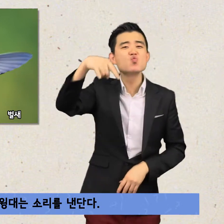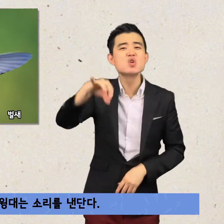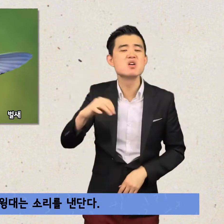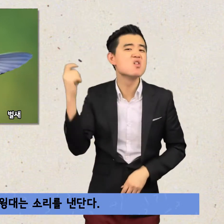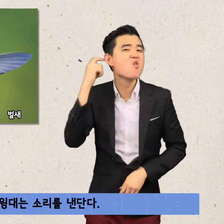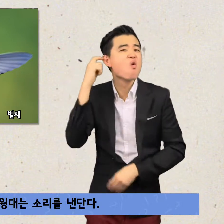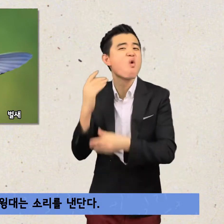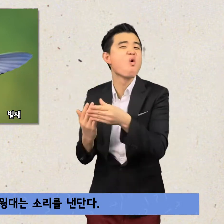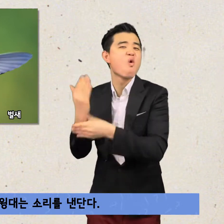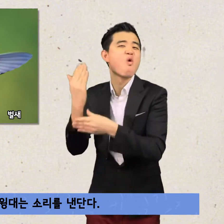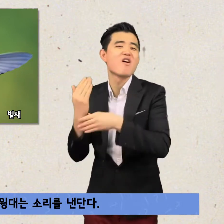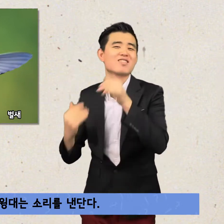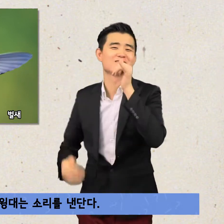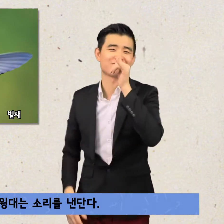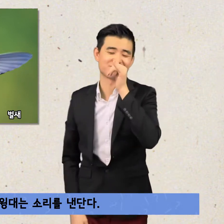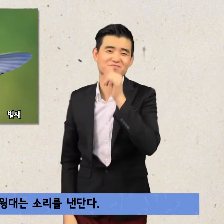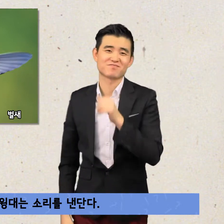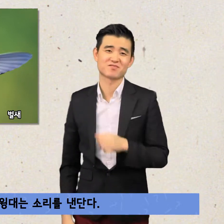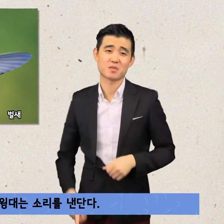낸단다.